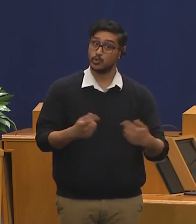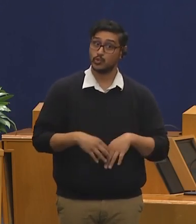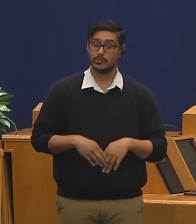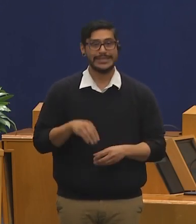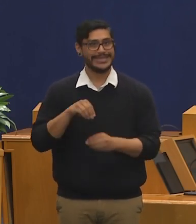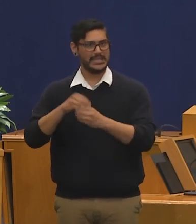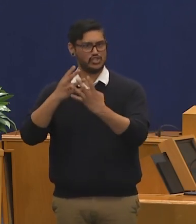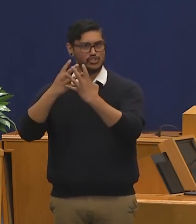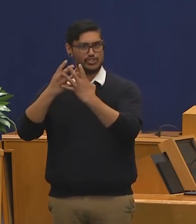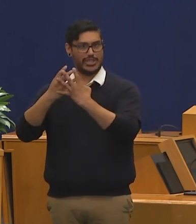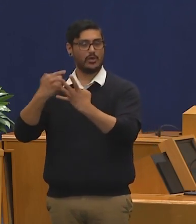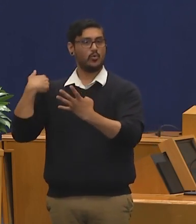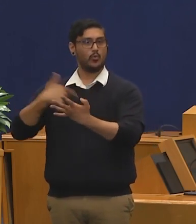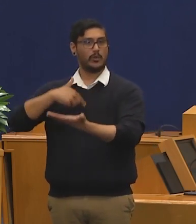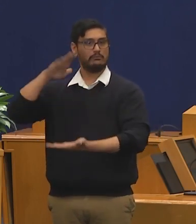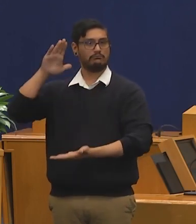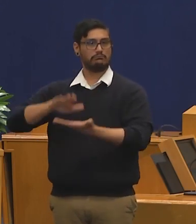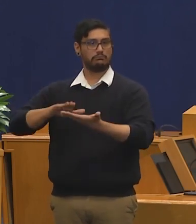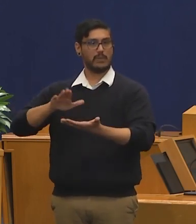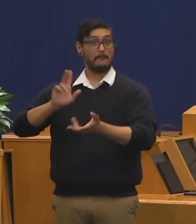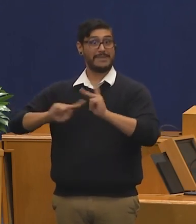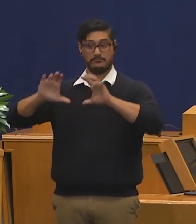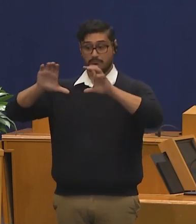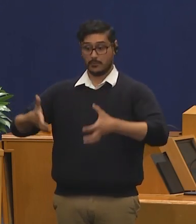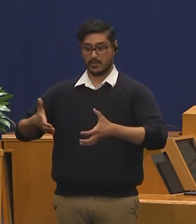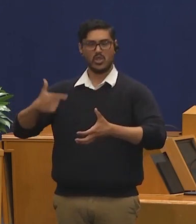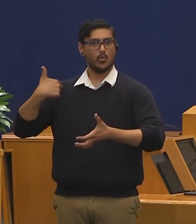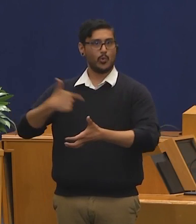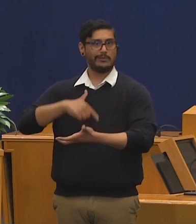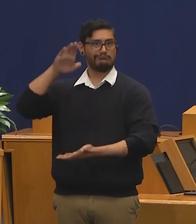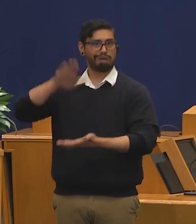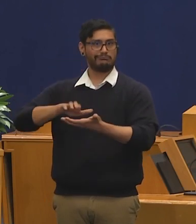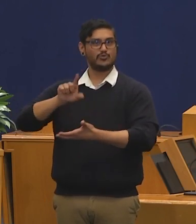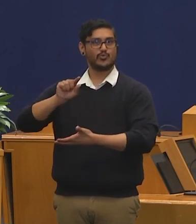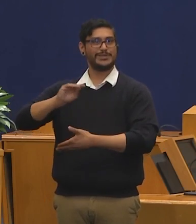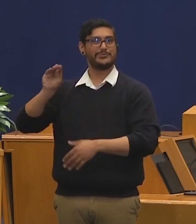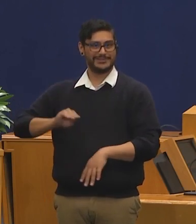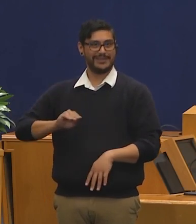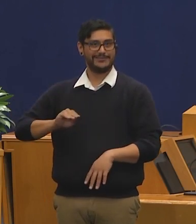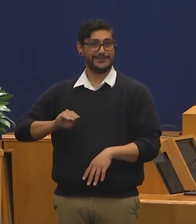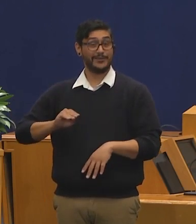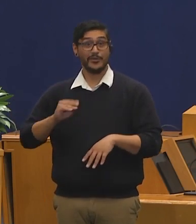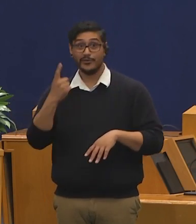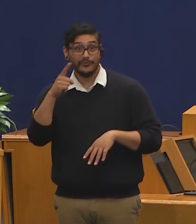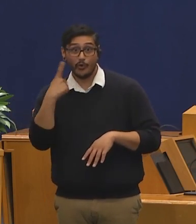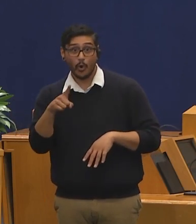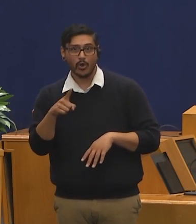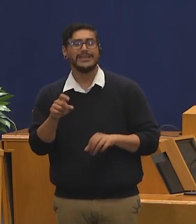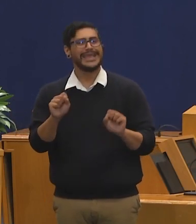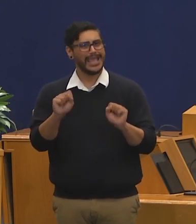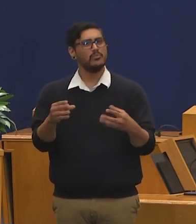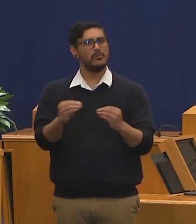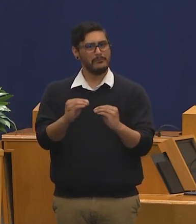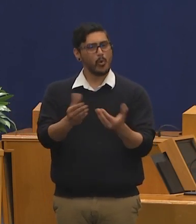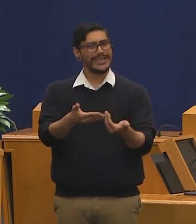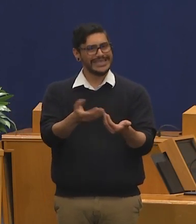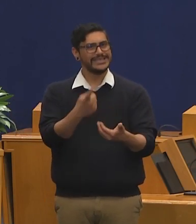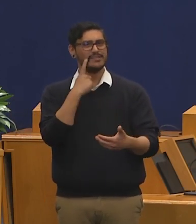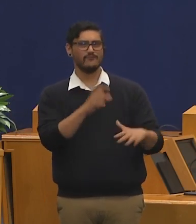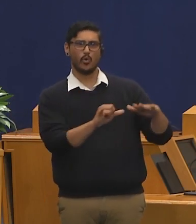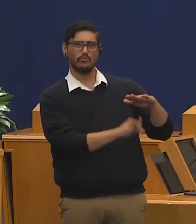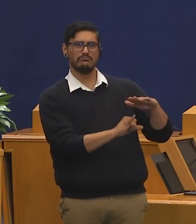la población por más de 20% para poder hacer cuarentenas, aislar los que están exhibiendo síntomas